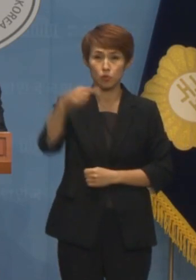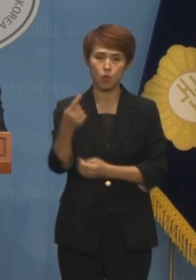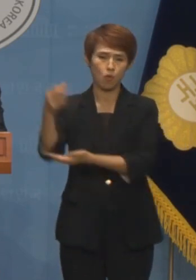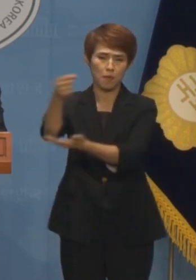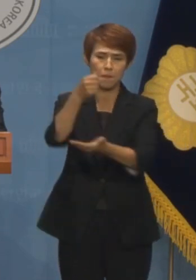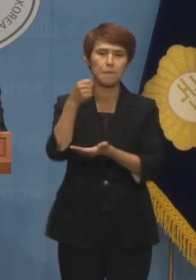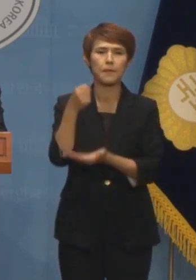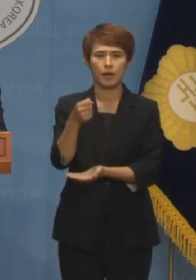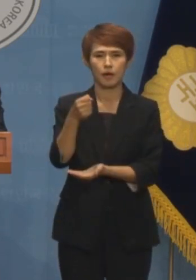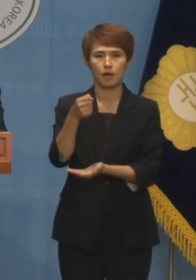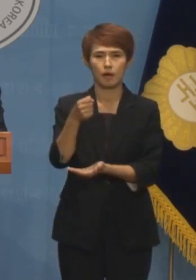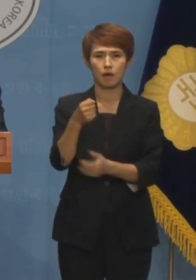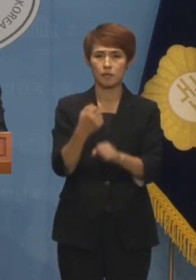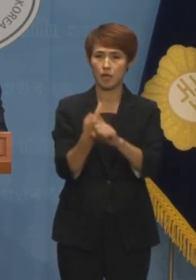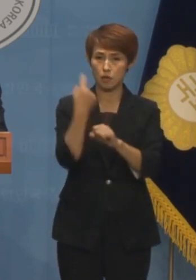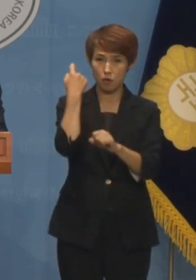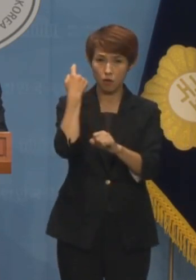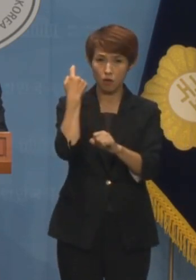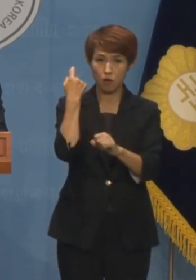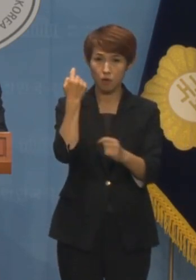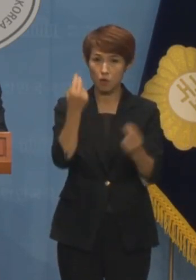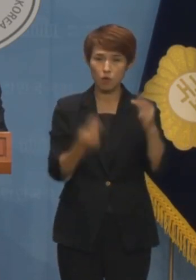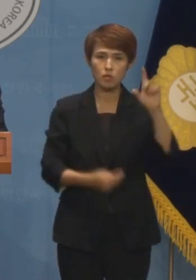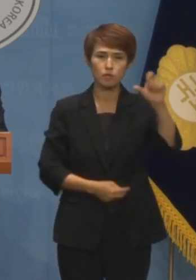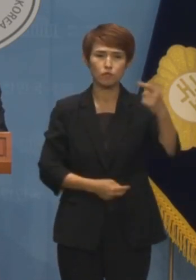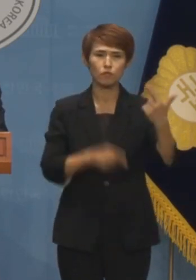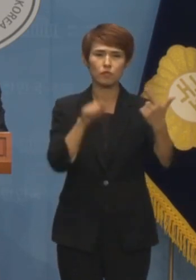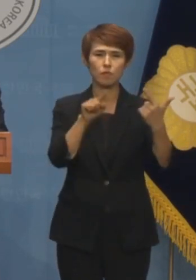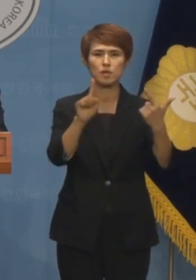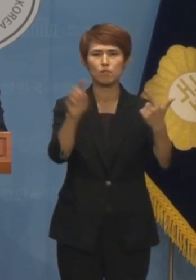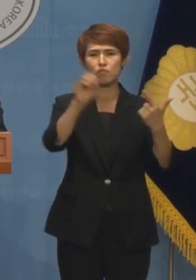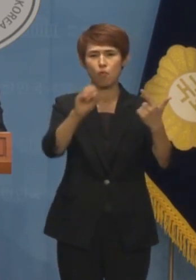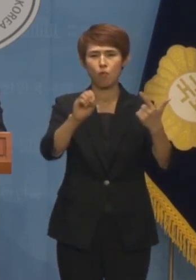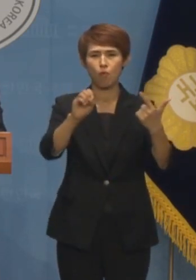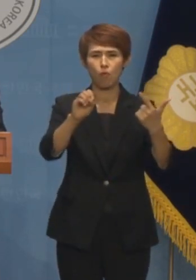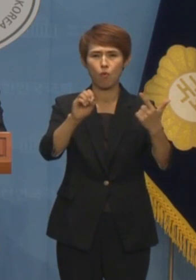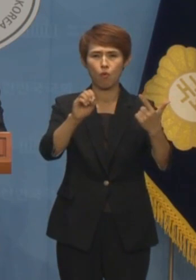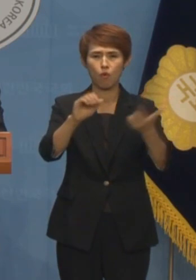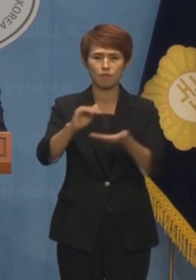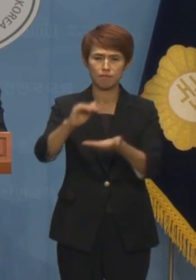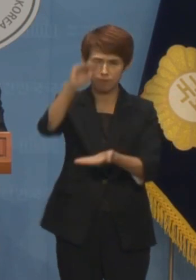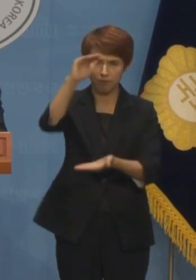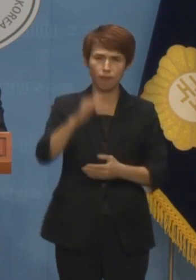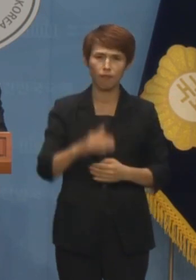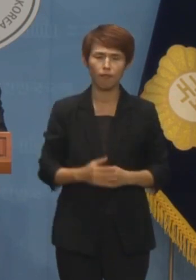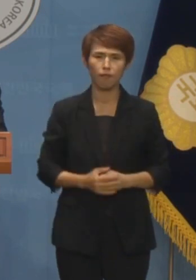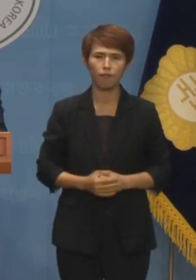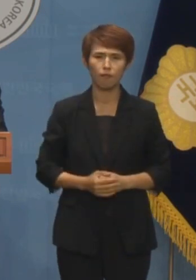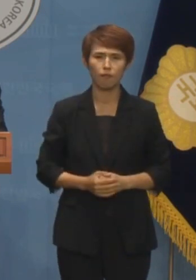거쳤습니다. 작년 동기 무려 16.1%가 늘어난 금액입니다.